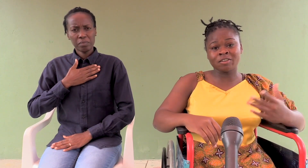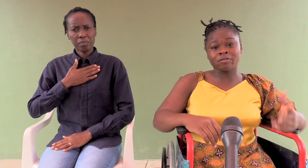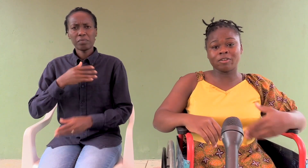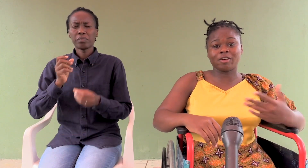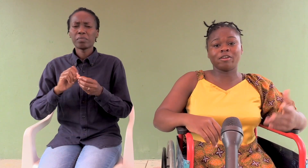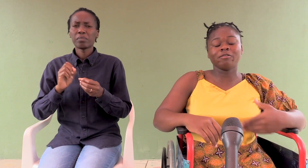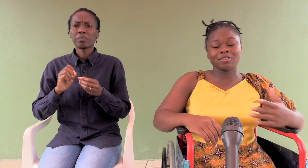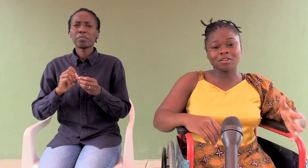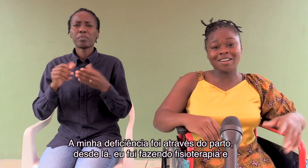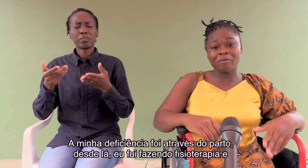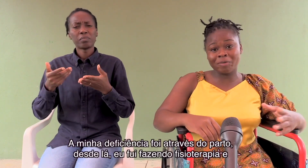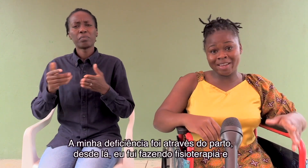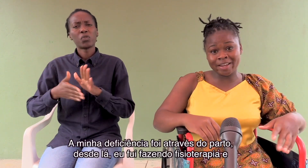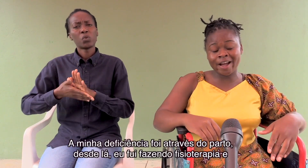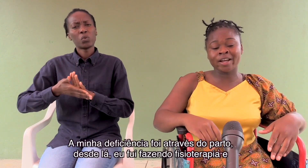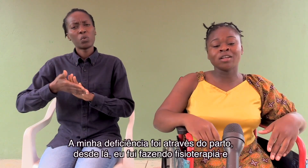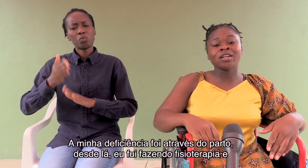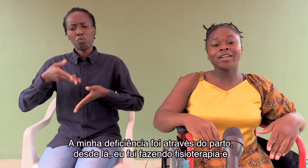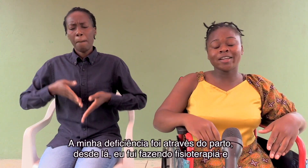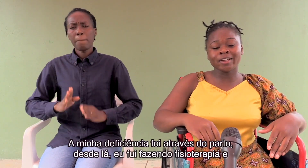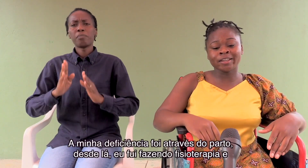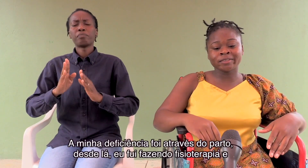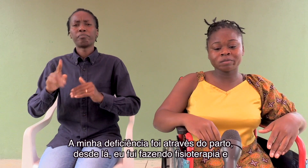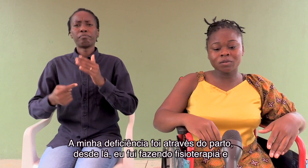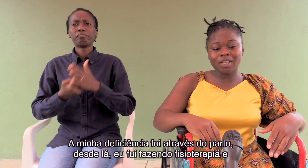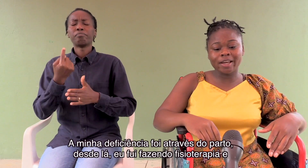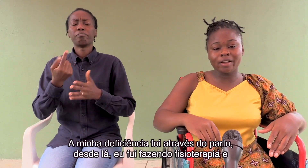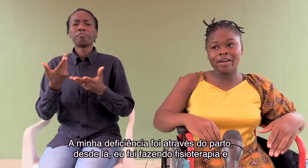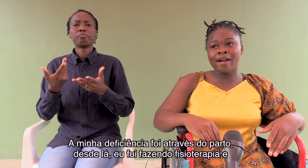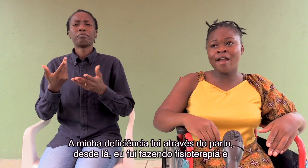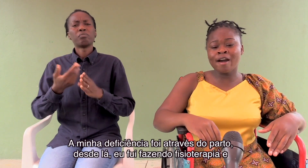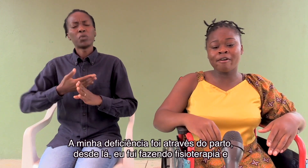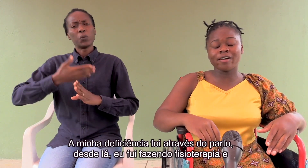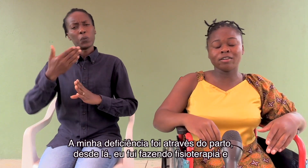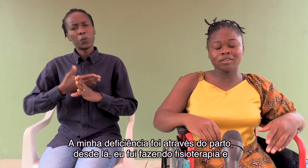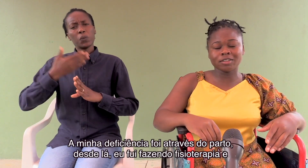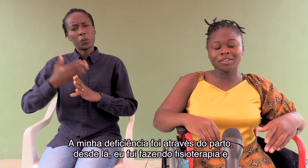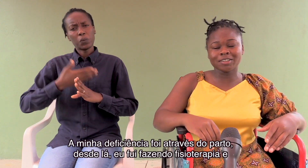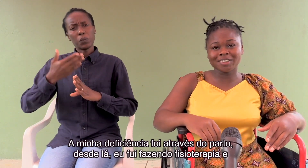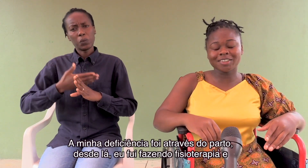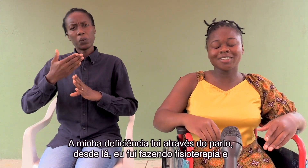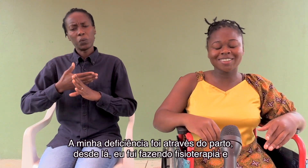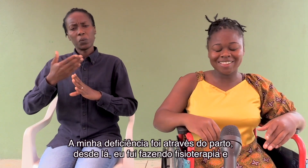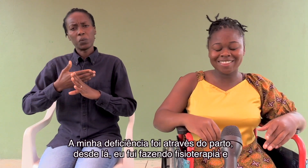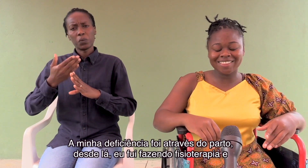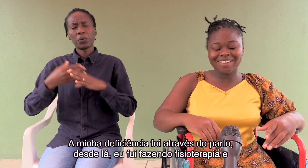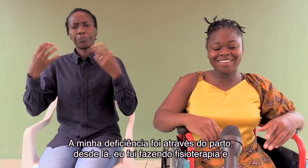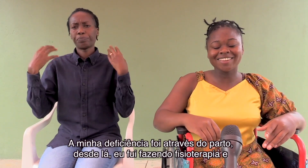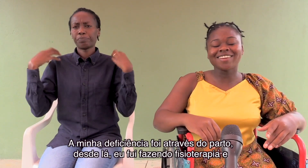fisioterapia e